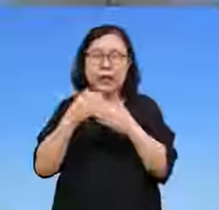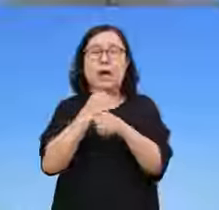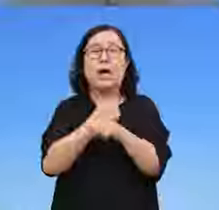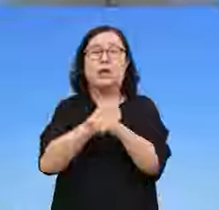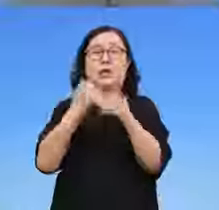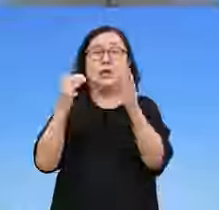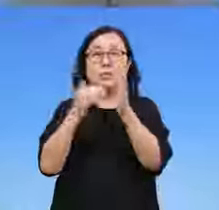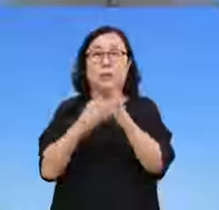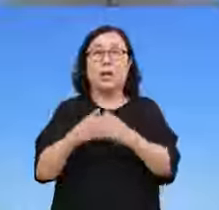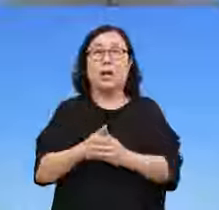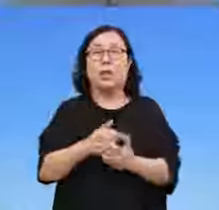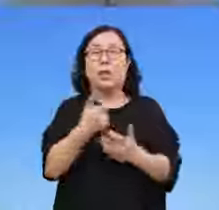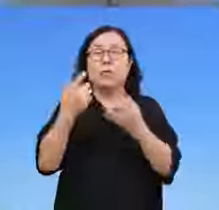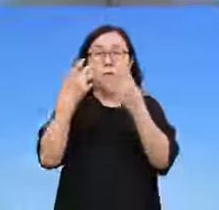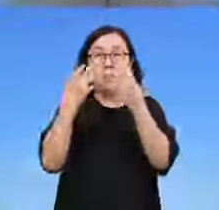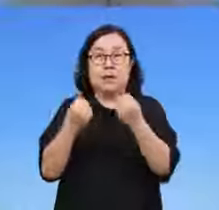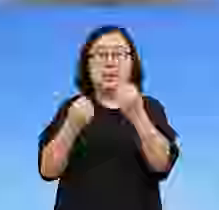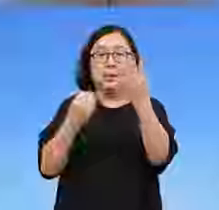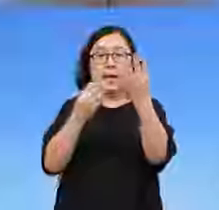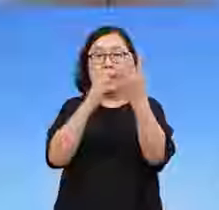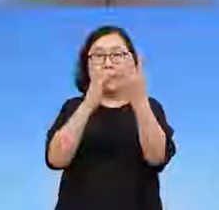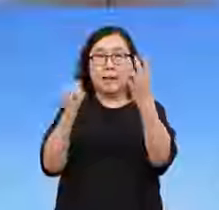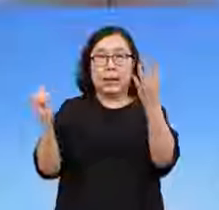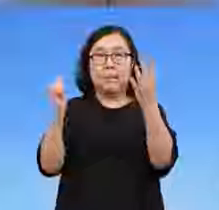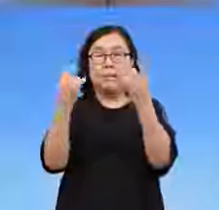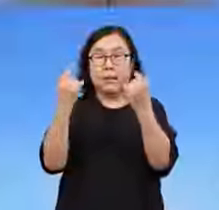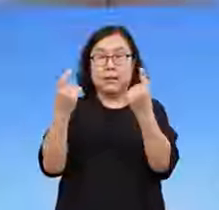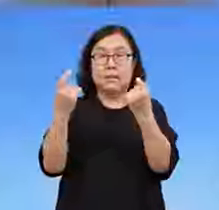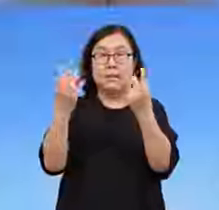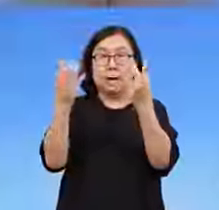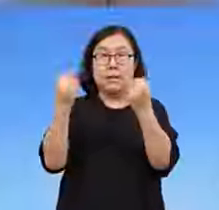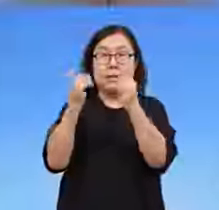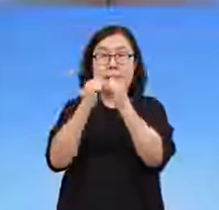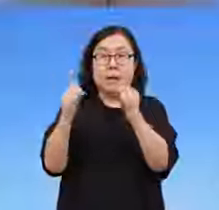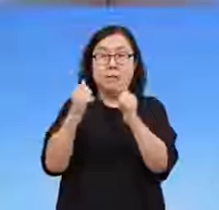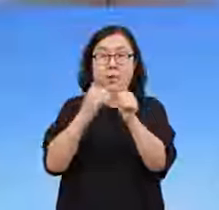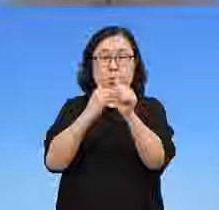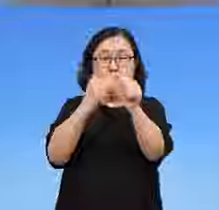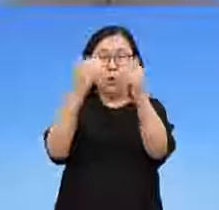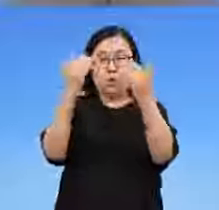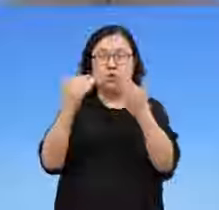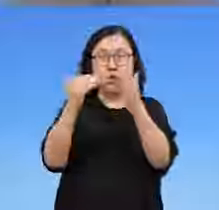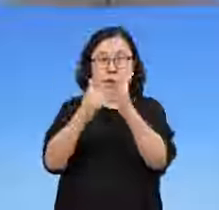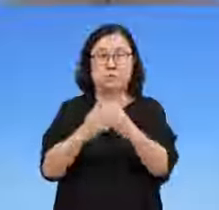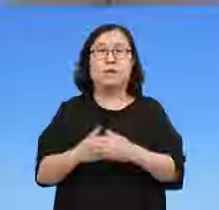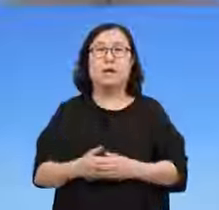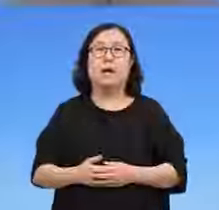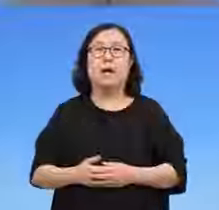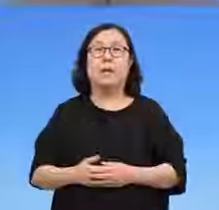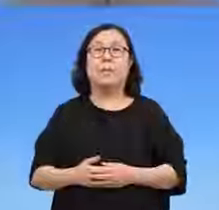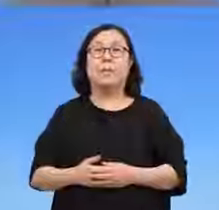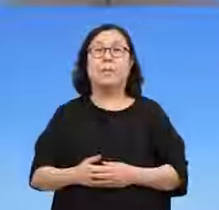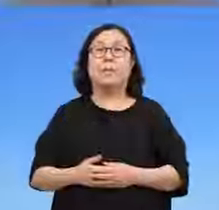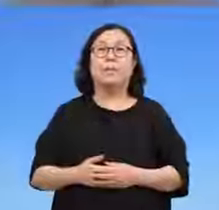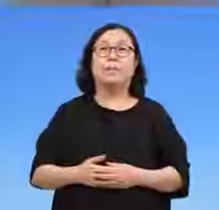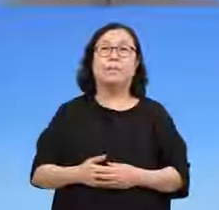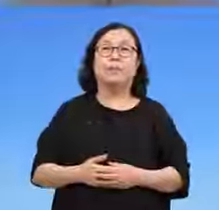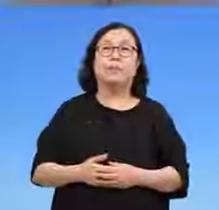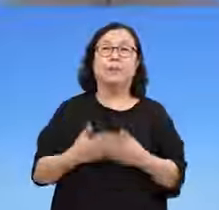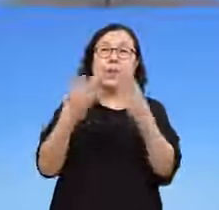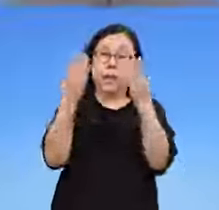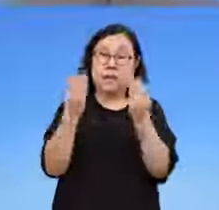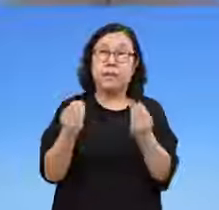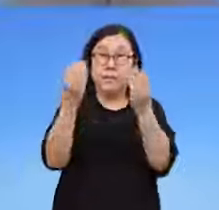너무나 많은 오늘 본문의 네 사람과 같은 이런 분들을 제게 보내주셨는데요, 그래서 제가 참 많이 마음에 울컥울컥했습니다. 한 주